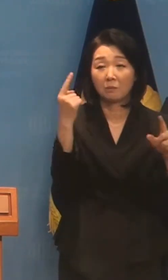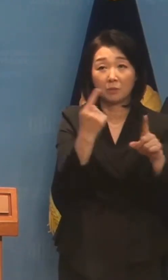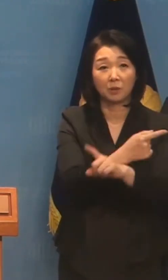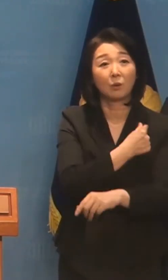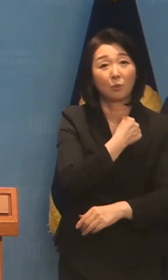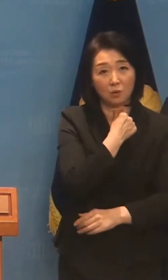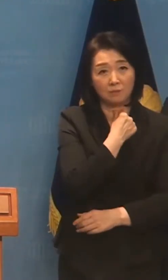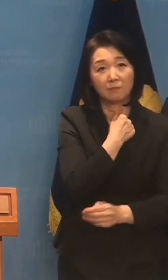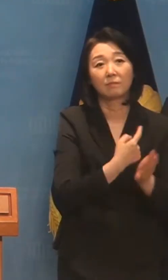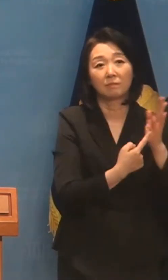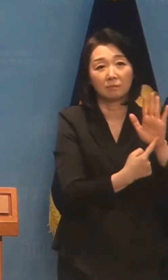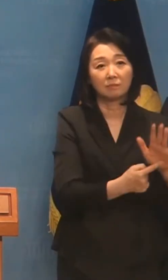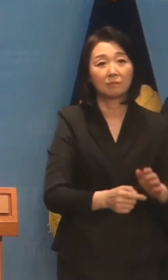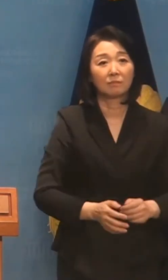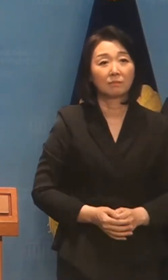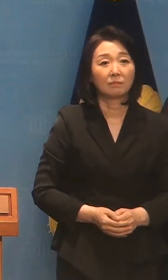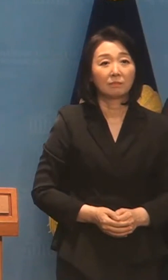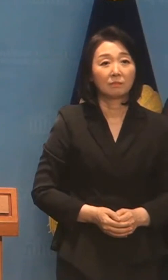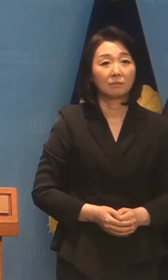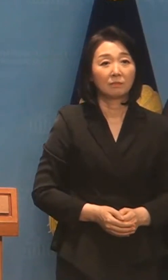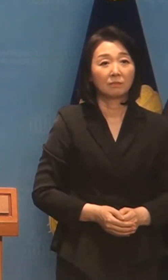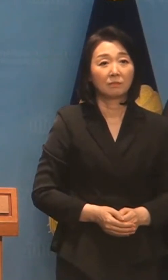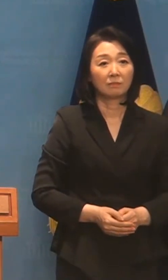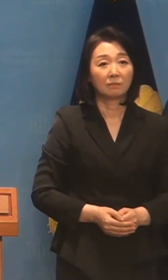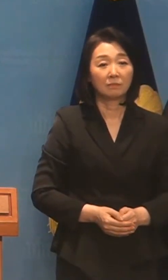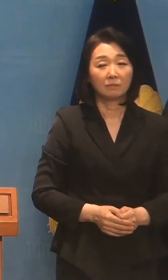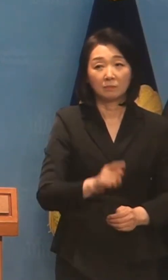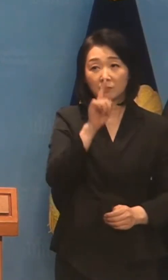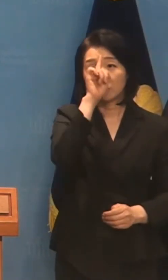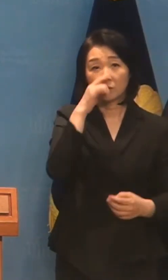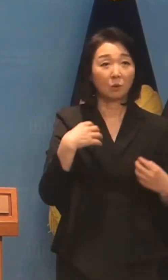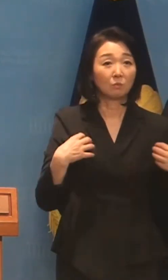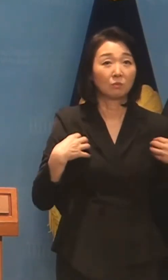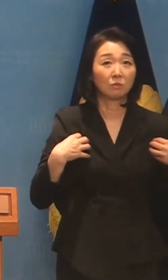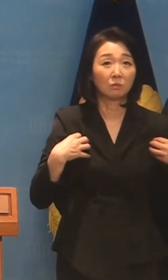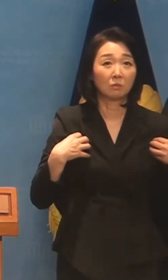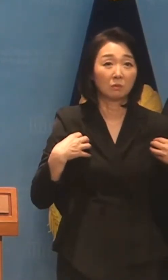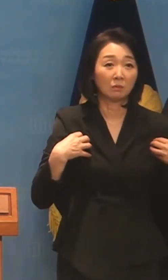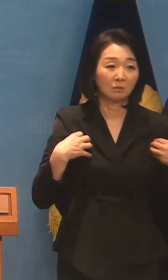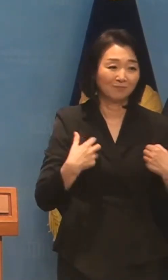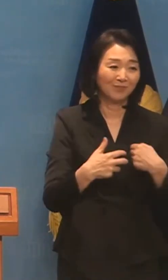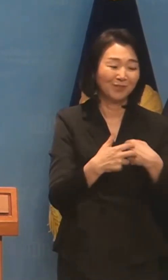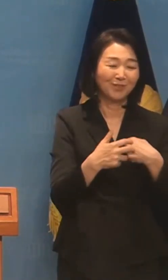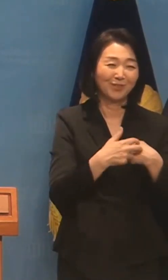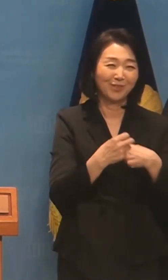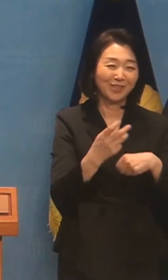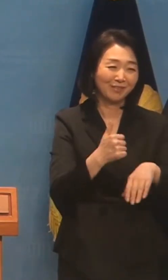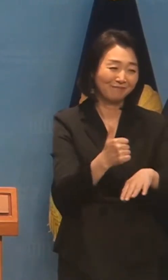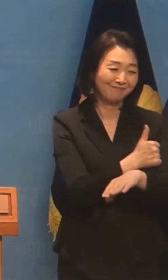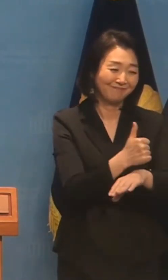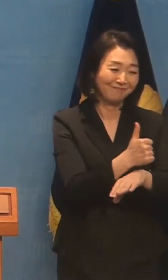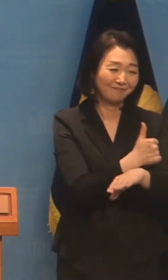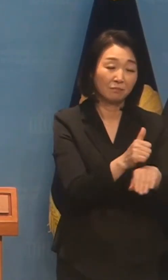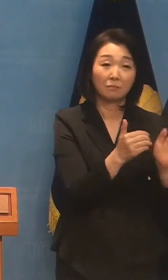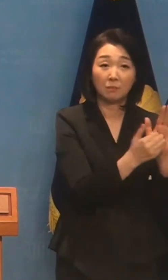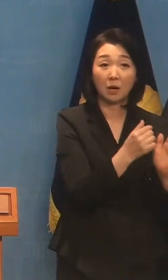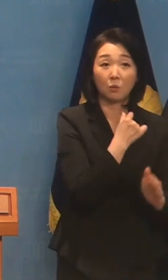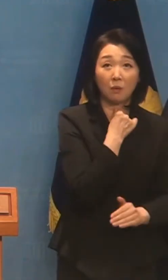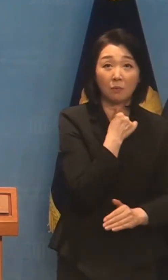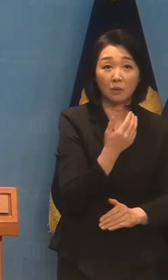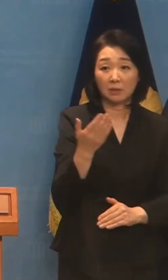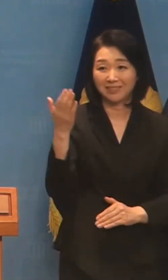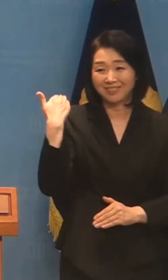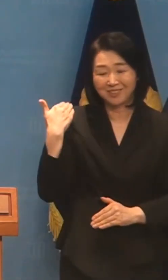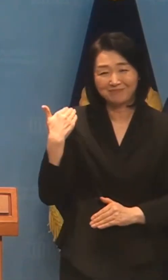전환하겠다고 공식 발표했습니다. 정부는 과다 의료 이용을 막겠다는 이유로 기존의